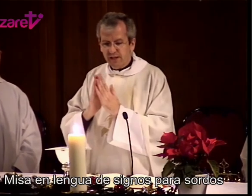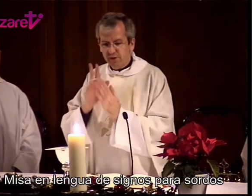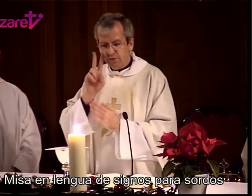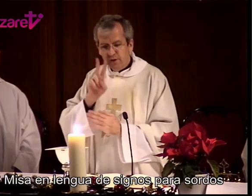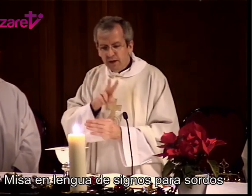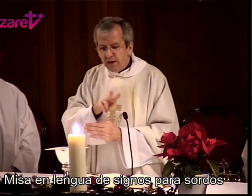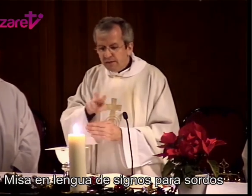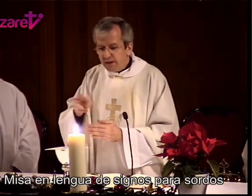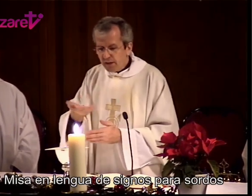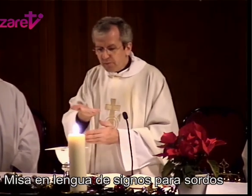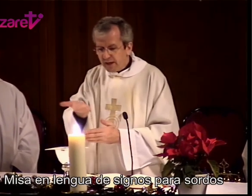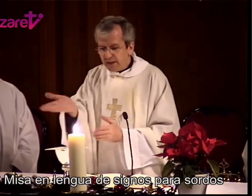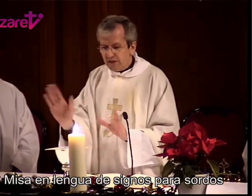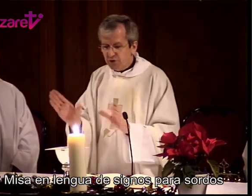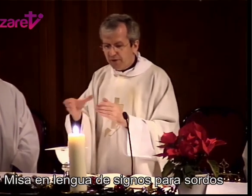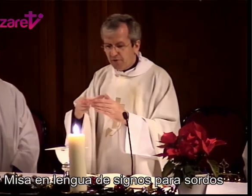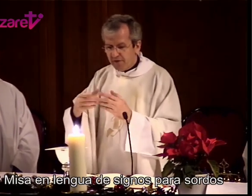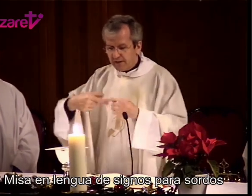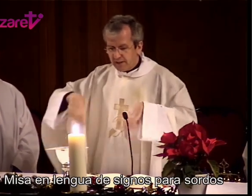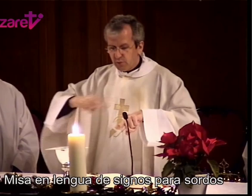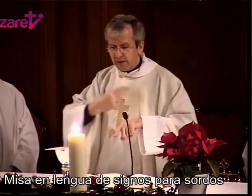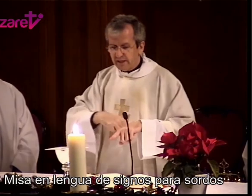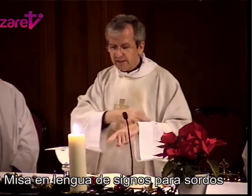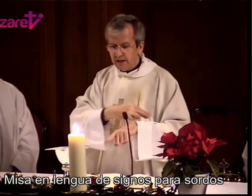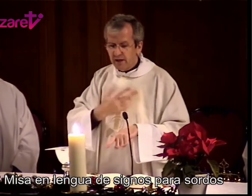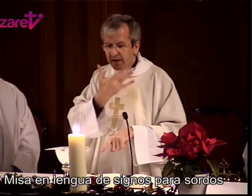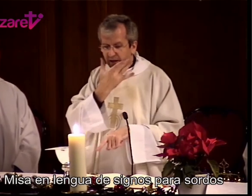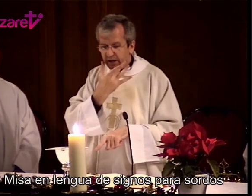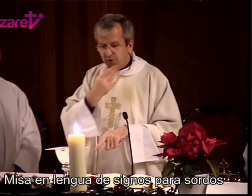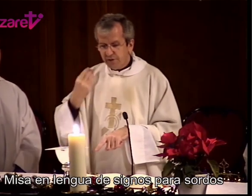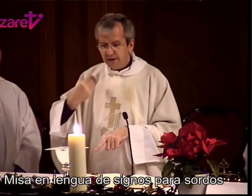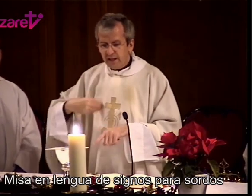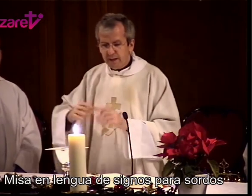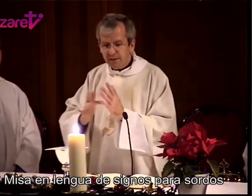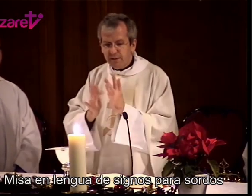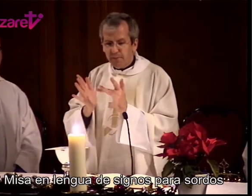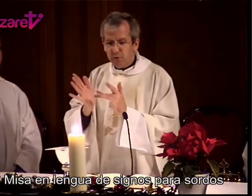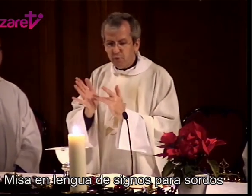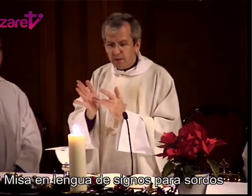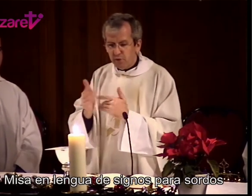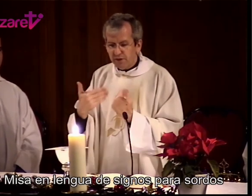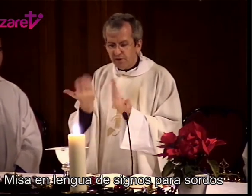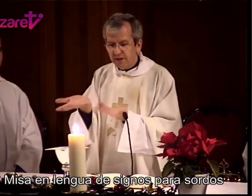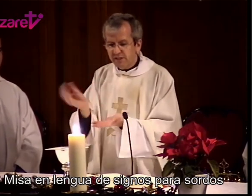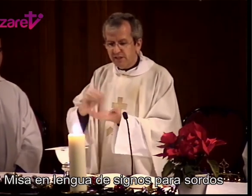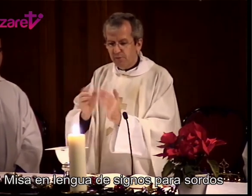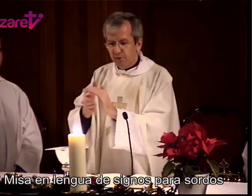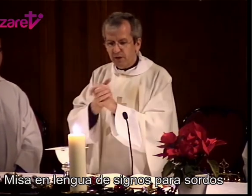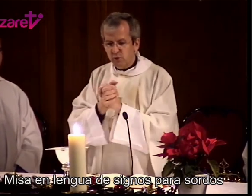santo. Dirige tu mirada sobre la ofrenda de tu Iglesia y reconoce en ella la víctima por cuya inmolación quisiste devolvernos